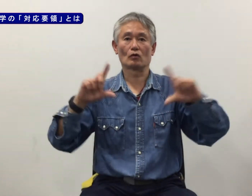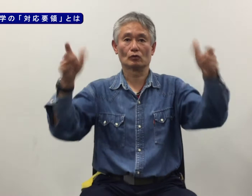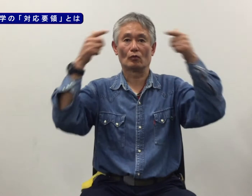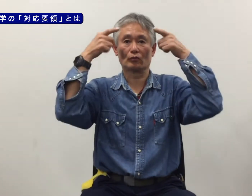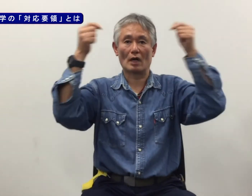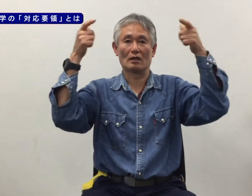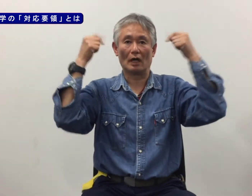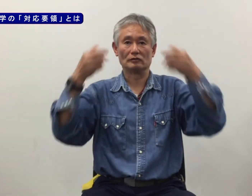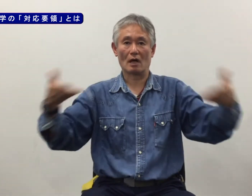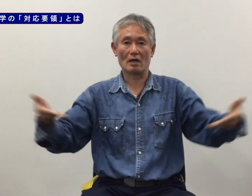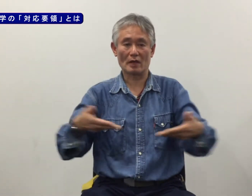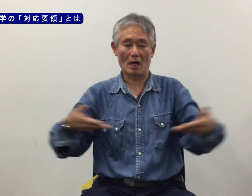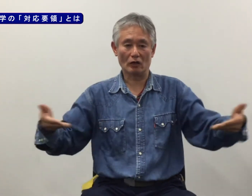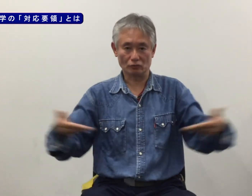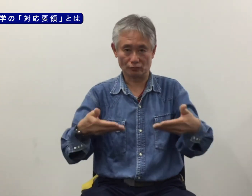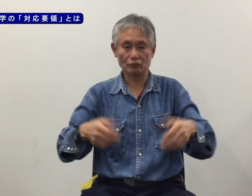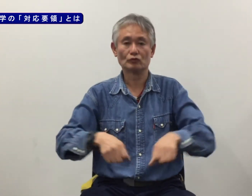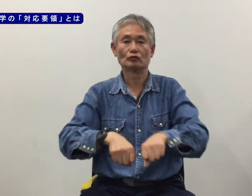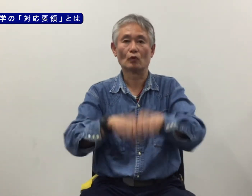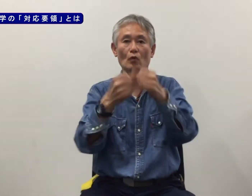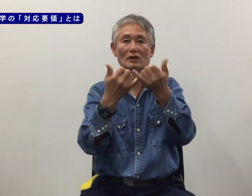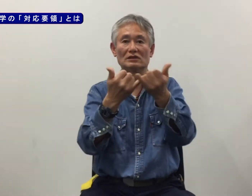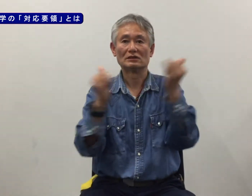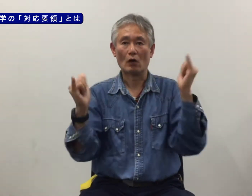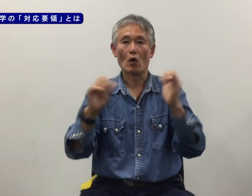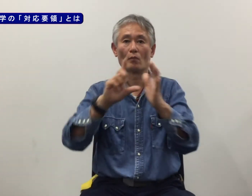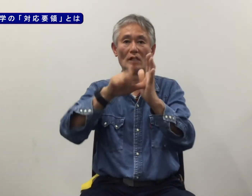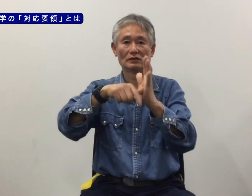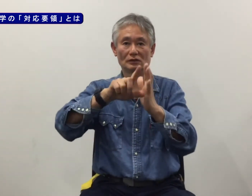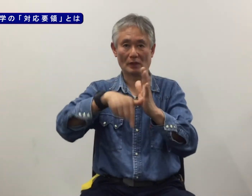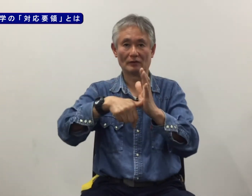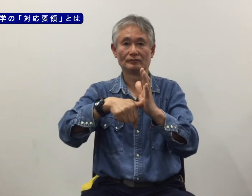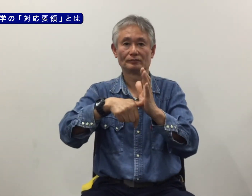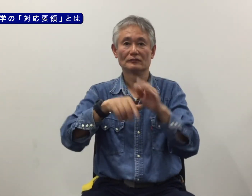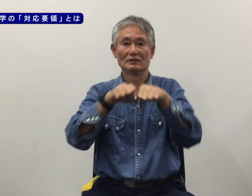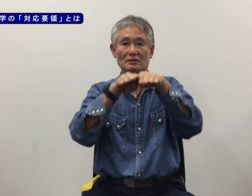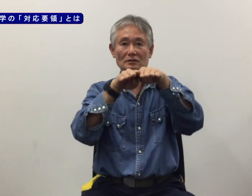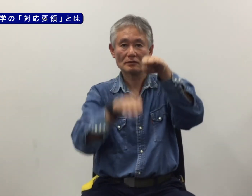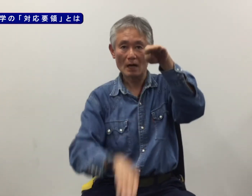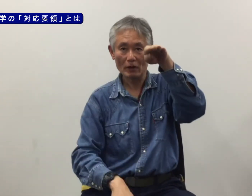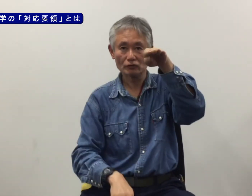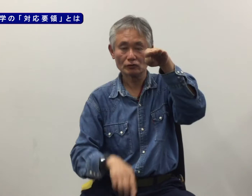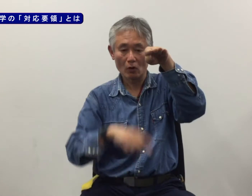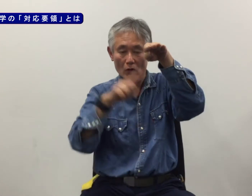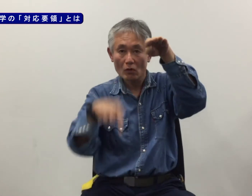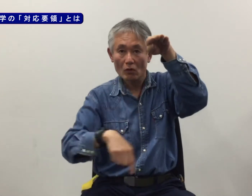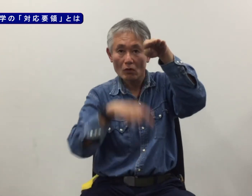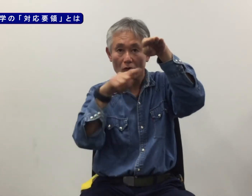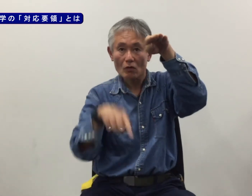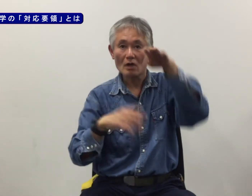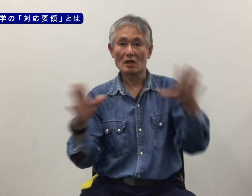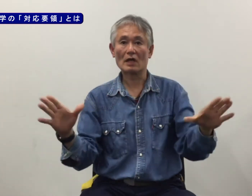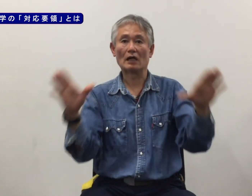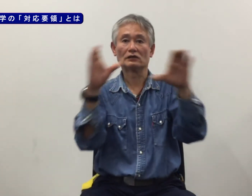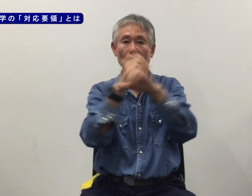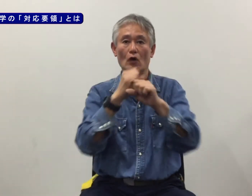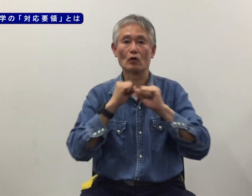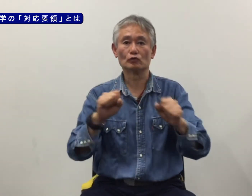東京大学で働く障がいのある人の場合は障がいのある教職員の差別を